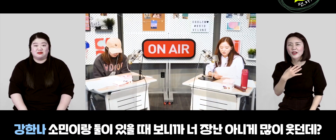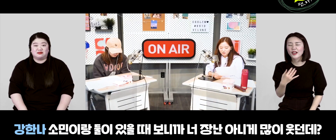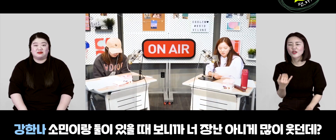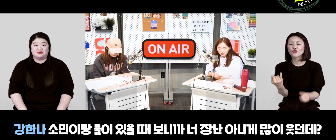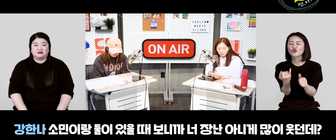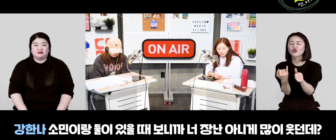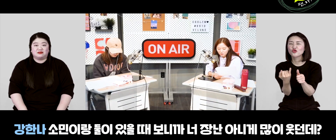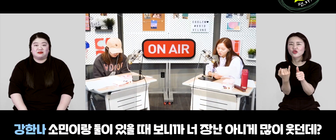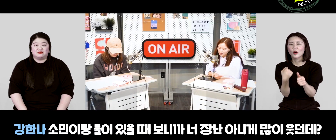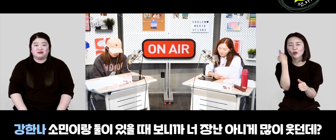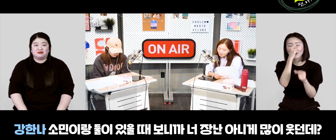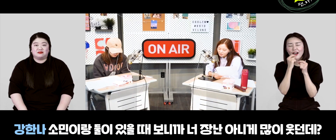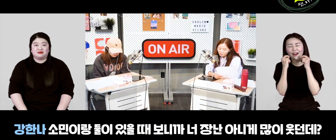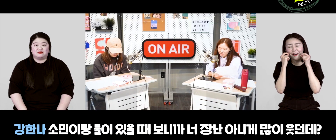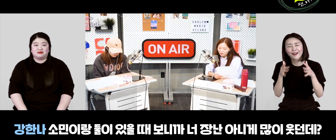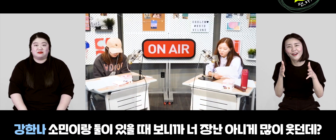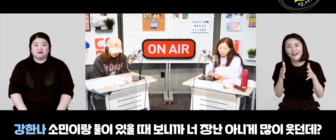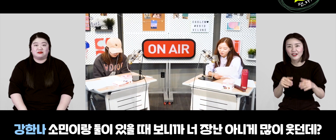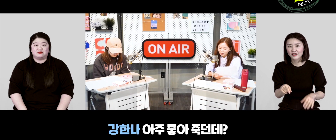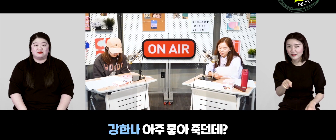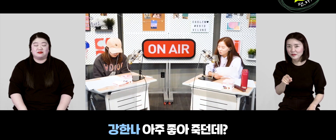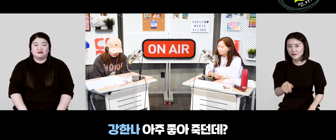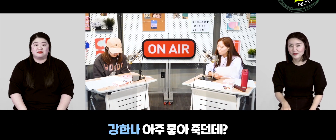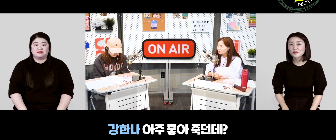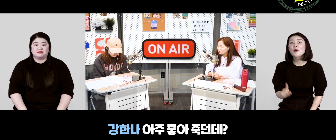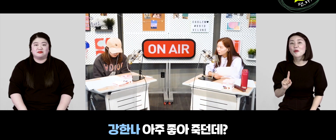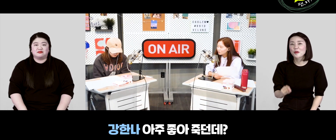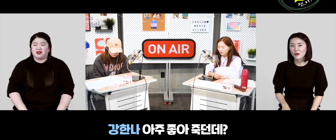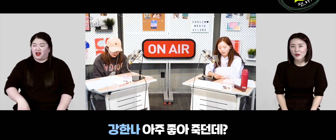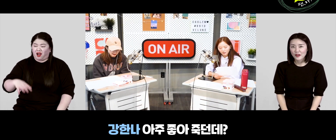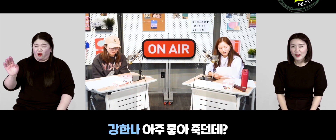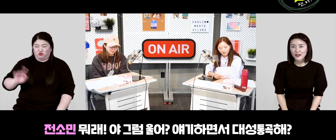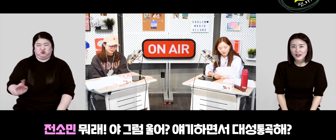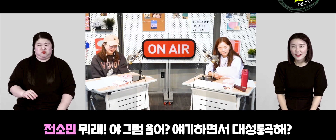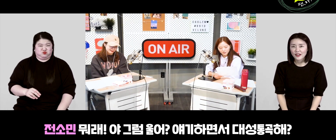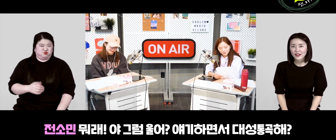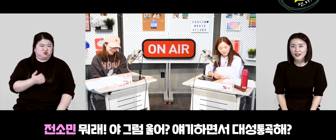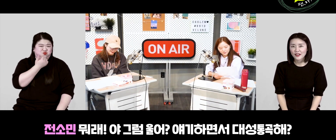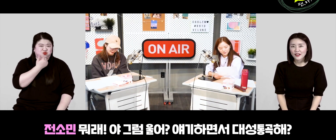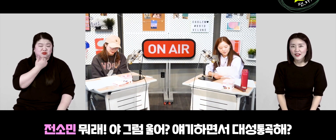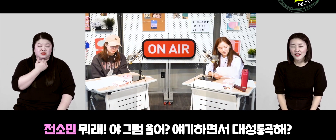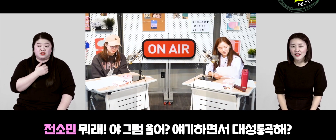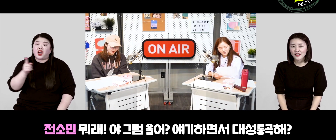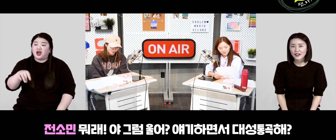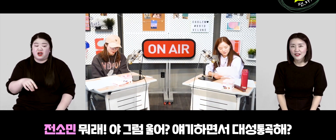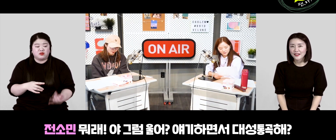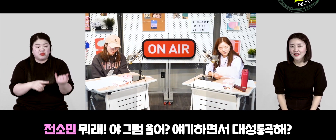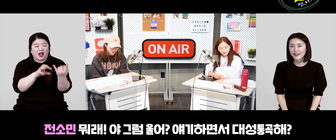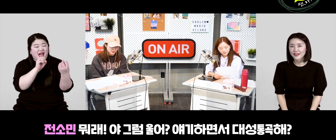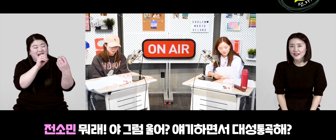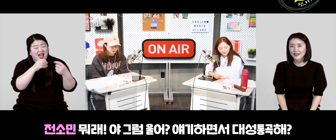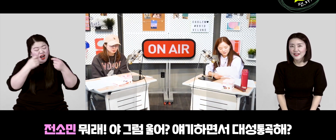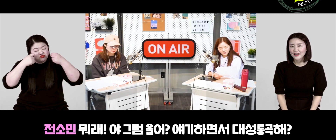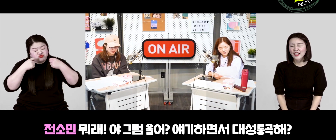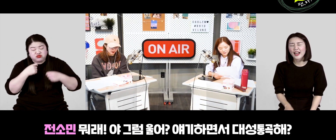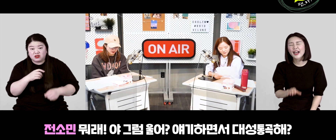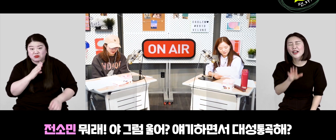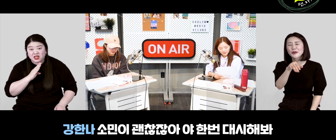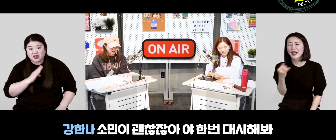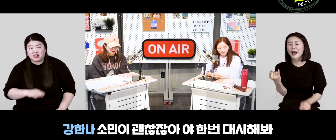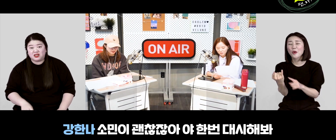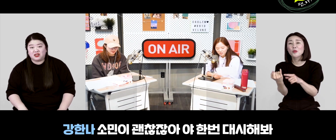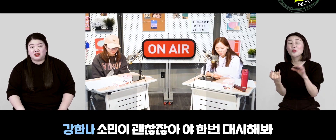소민이랑 둘이 있을 때 보니까 너 장난하는 게 많이 웃던데? 아주 좋아 죽던데? 뭐래? 야, 그럼 울어? 얘기하면서